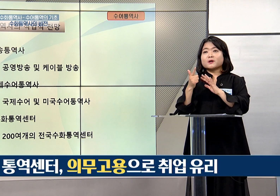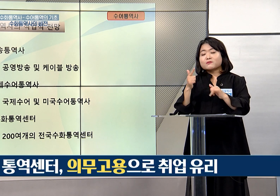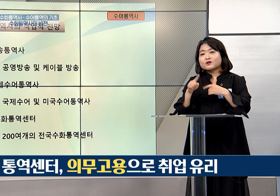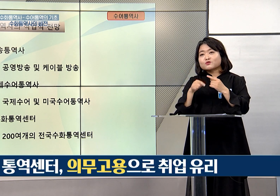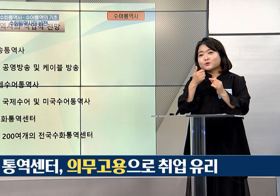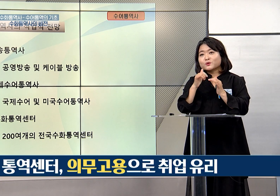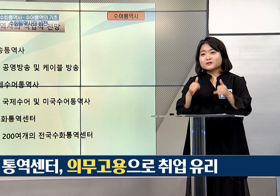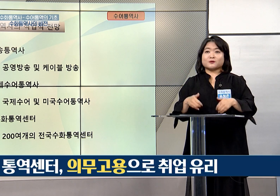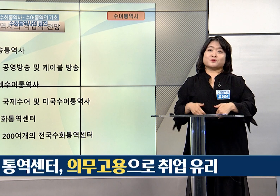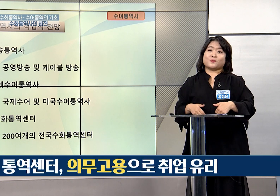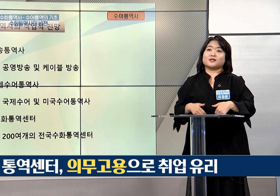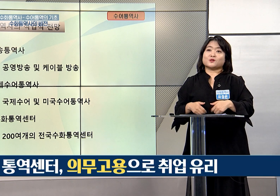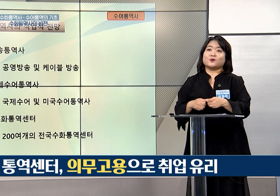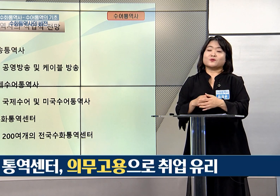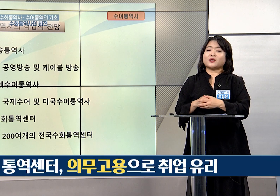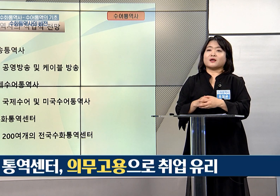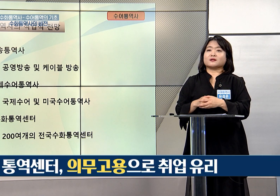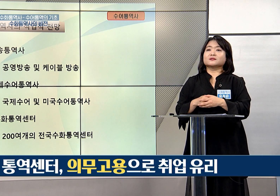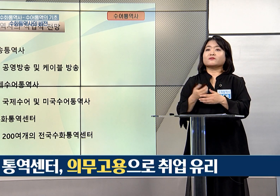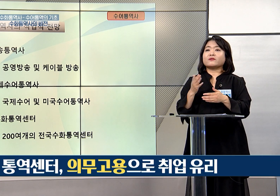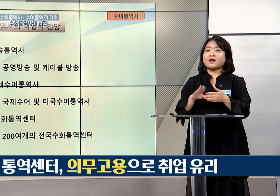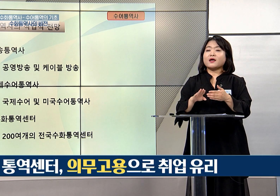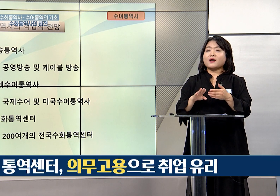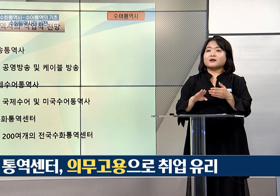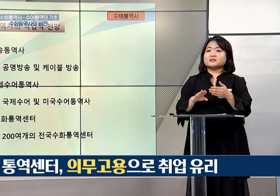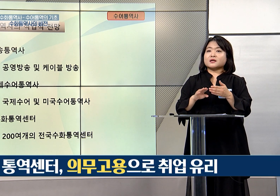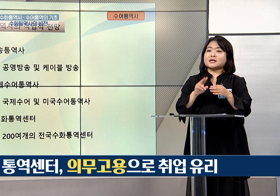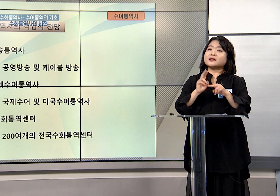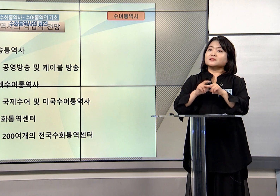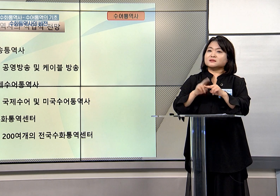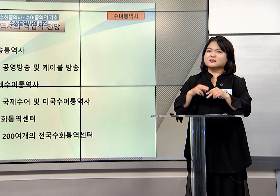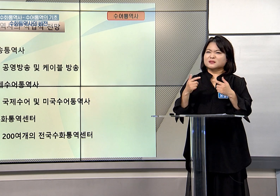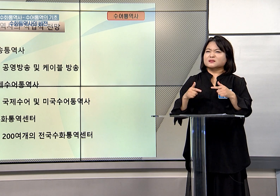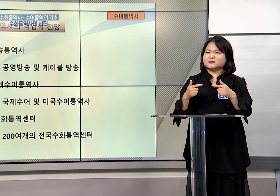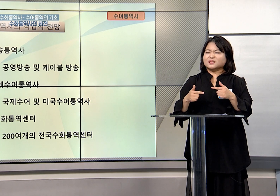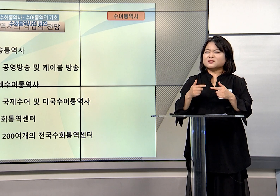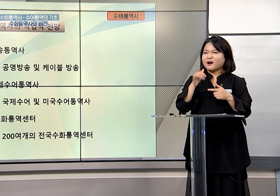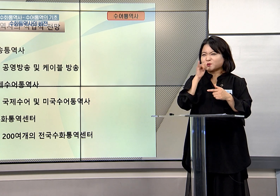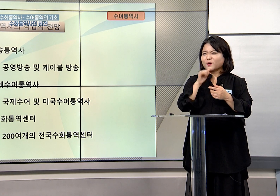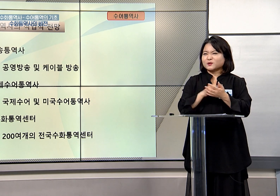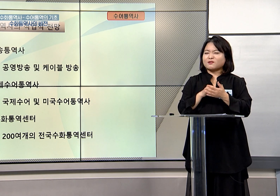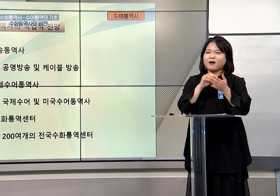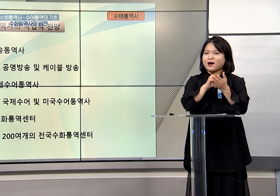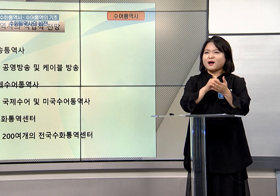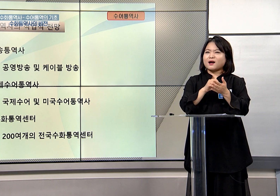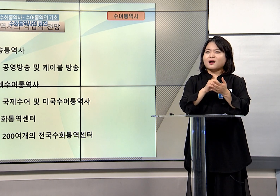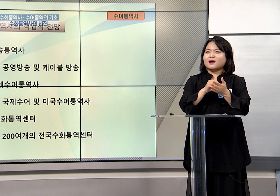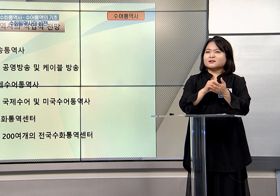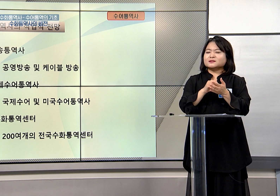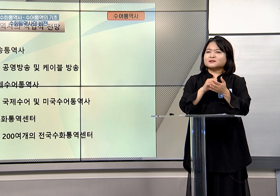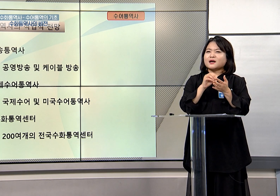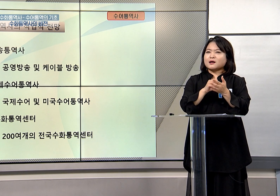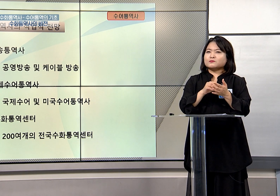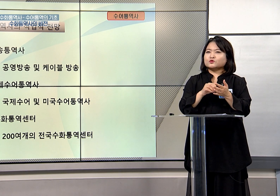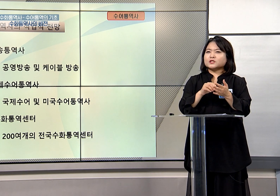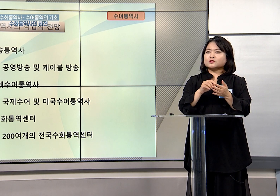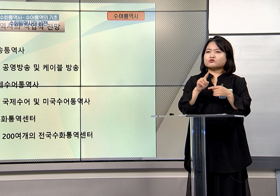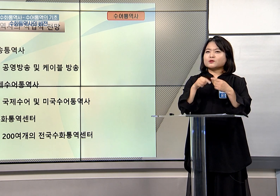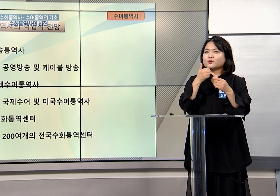600명의 수화통역사가 필요하죠. 네. 그런데 이제 자리는 늘 있더라고요. 들어가는 사람, 우리